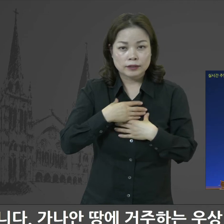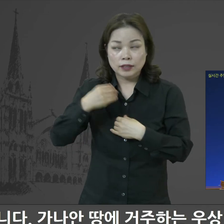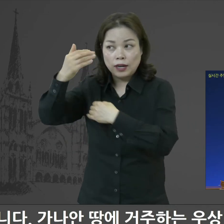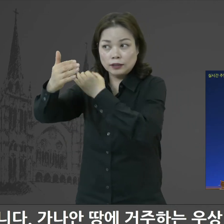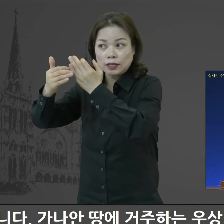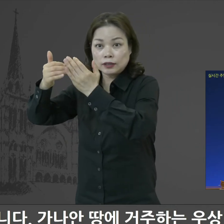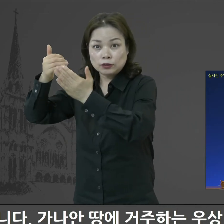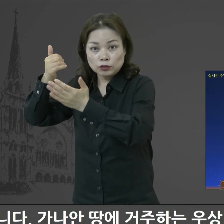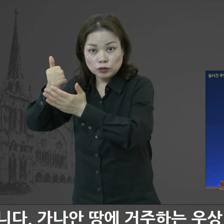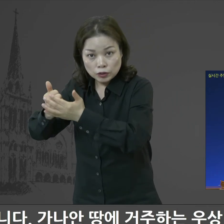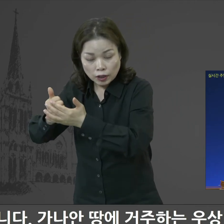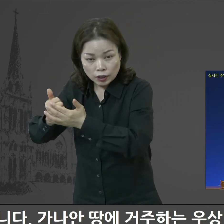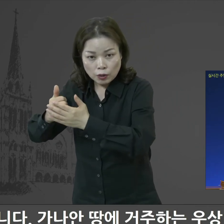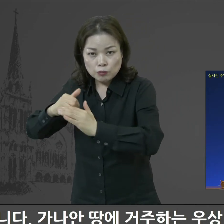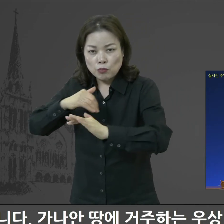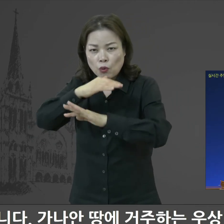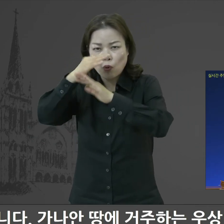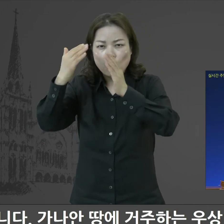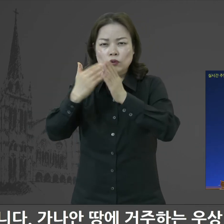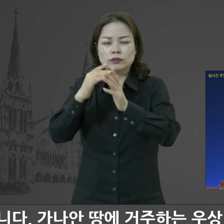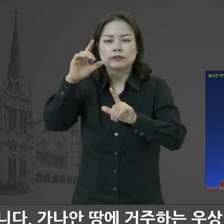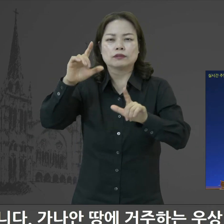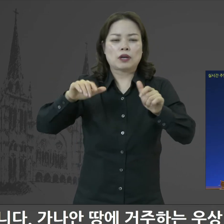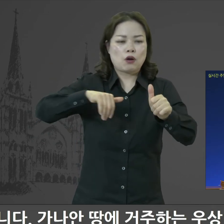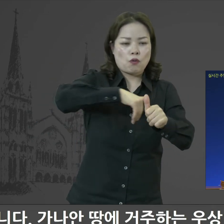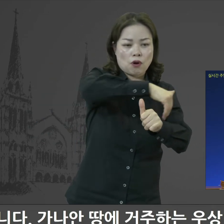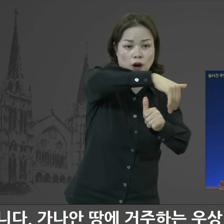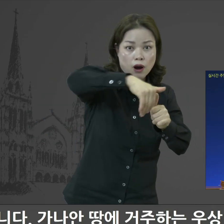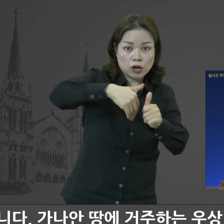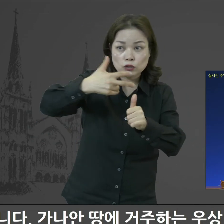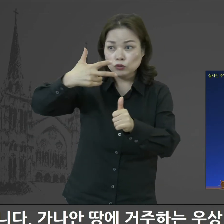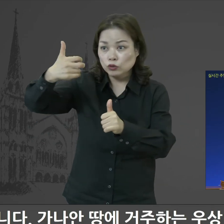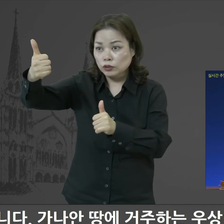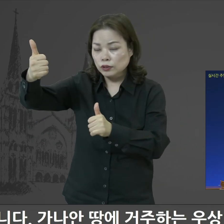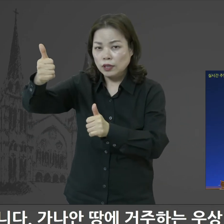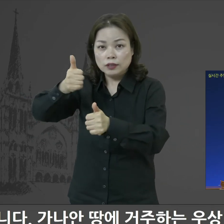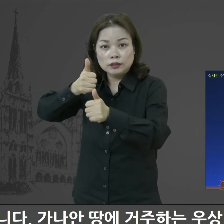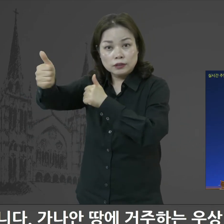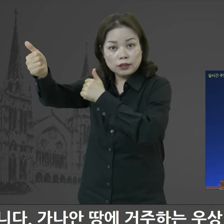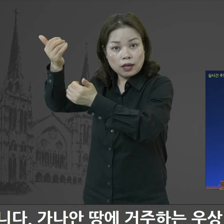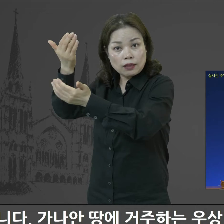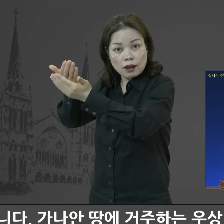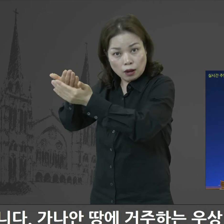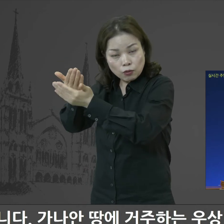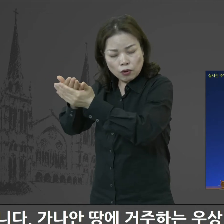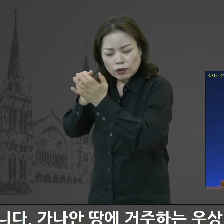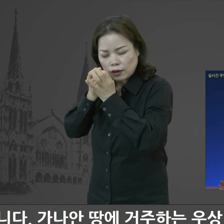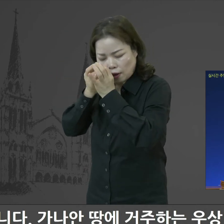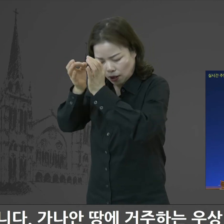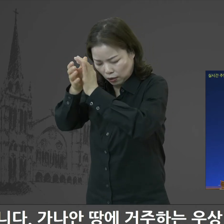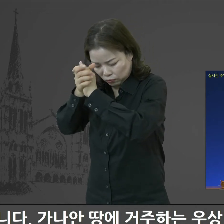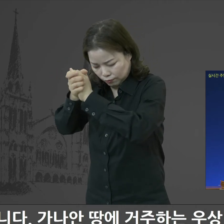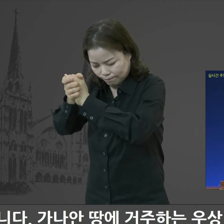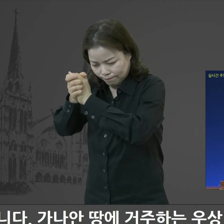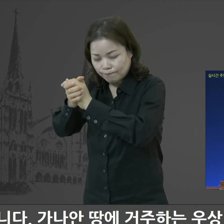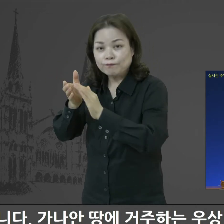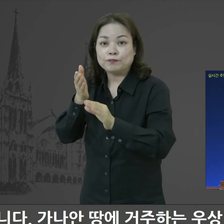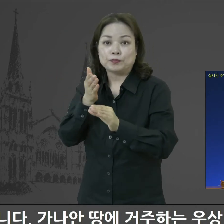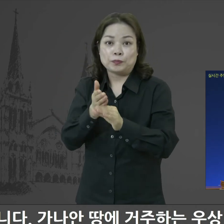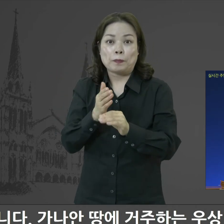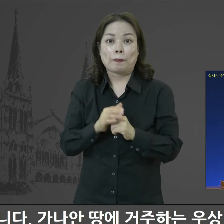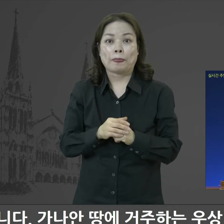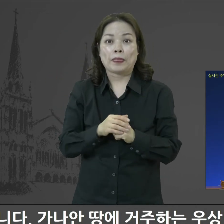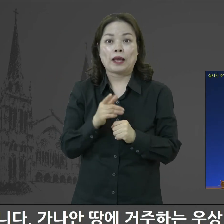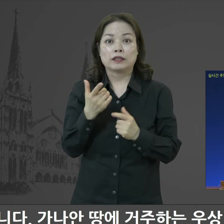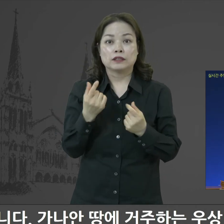하나님 앞에 자기의 모든 상황들을 의뢰하고 주님께 승리를 달라고 간구하고 있다는 것이죠.